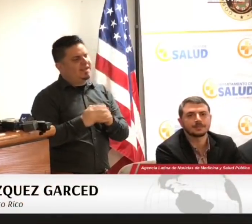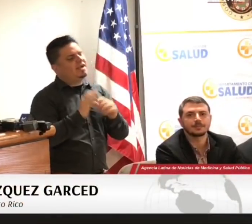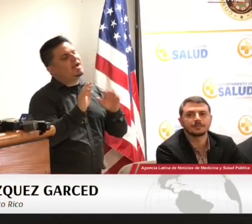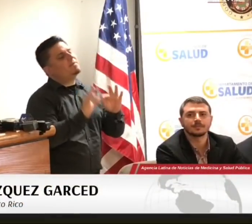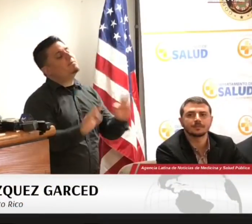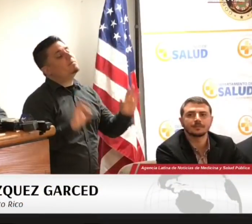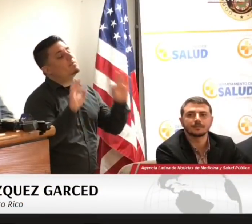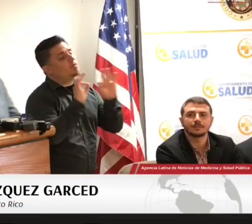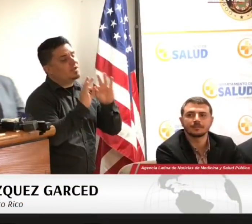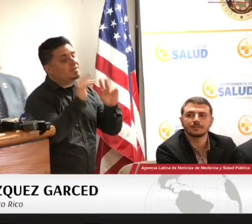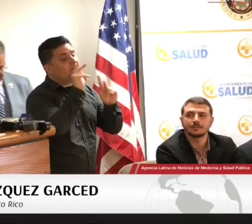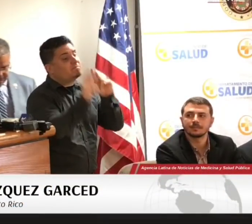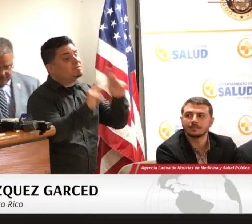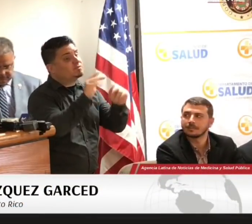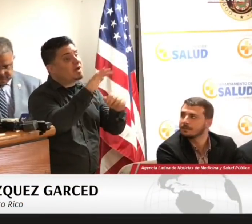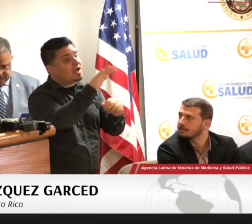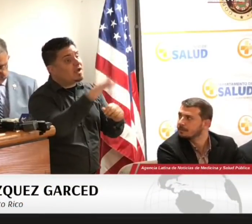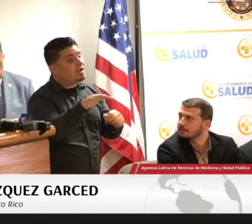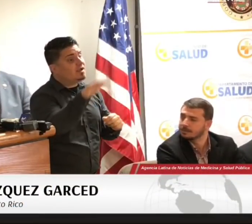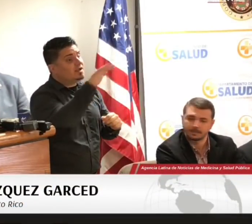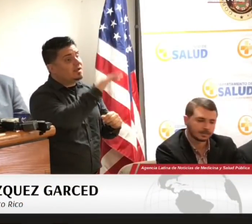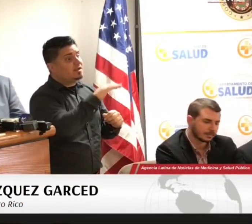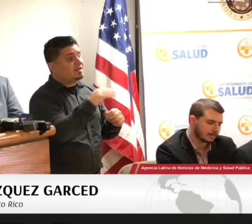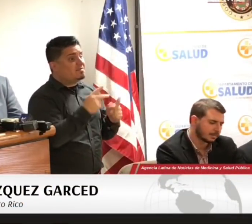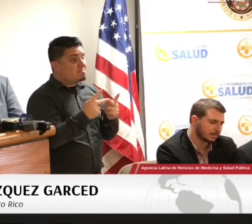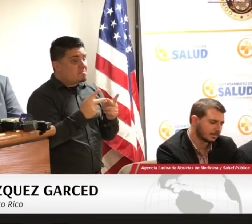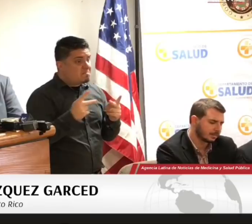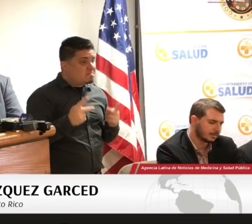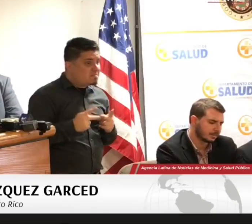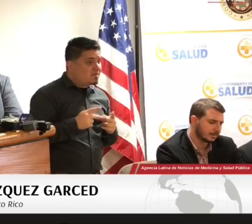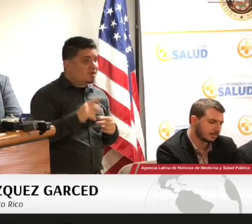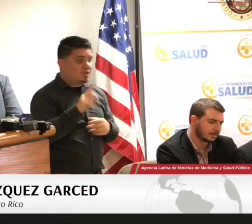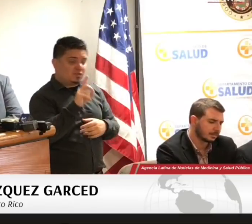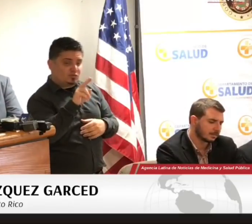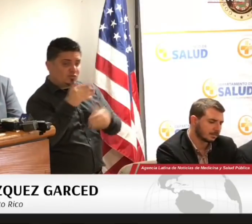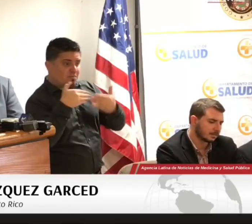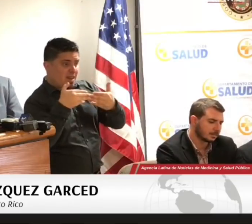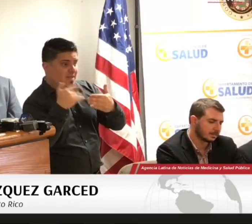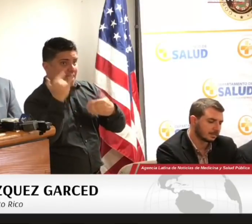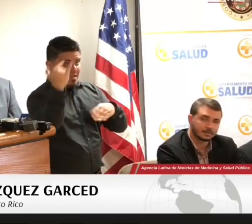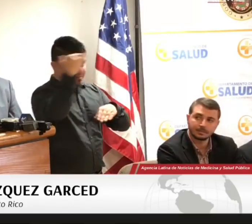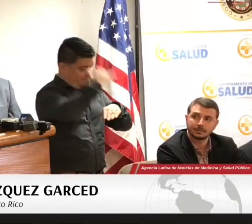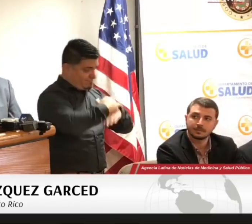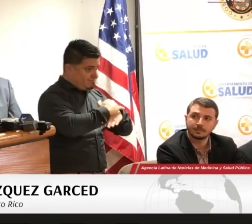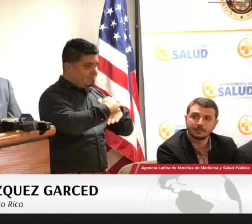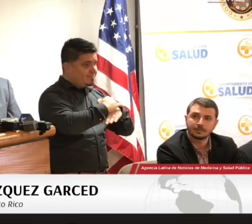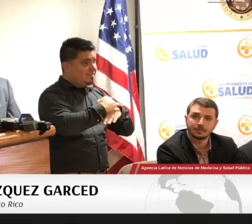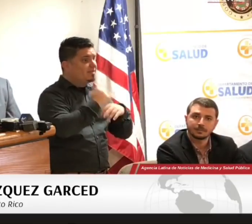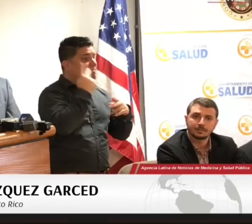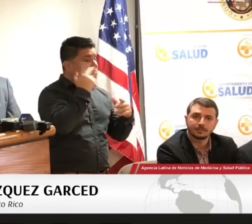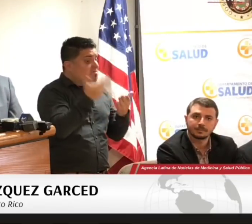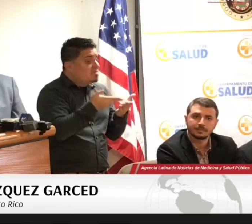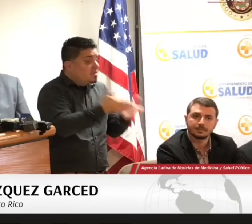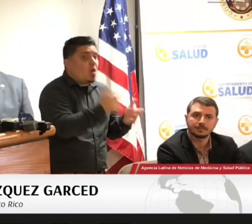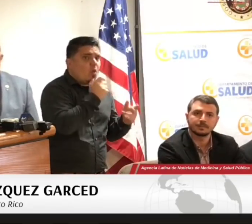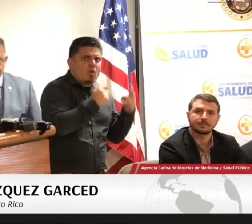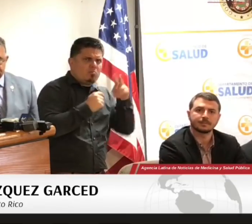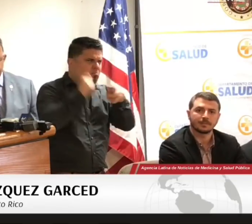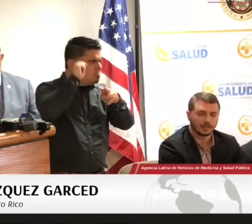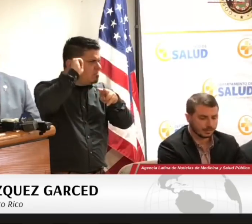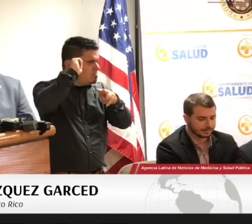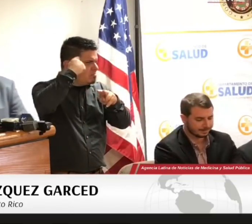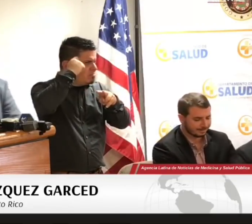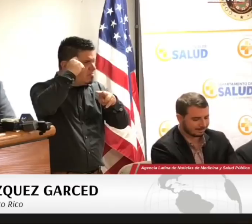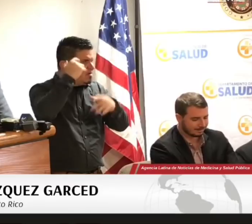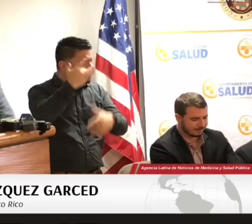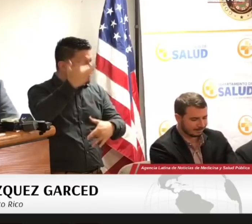estado para que ellos, de sentir algún cambio en su condición de salud, puedan llamar a este teléfono. Así que eso, con relación a esa petición, eso es